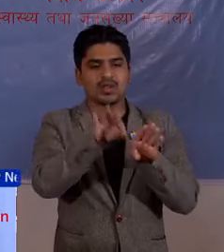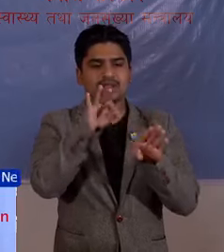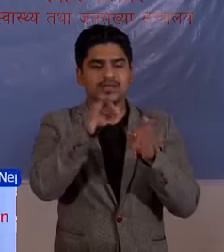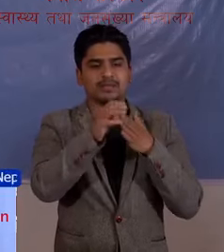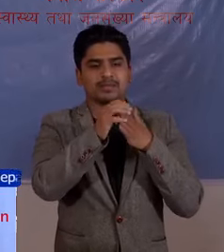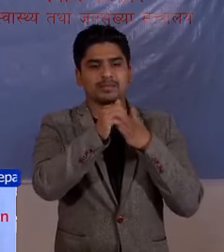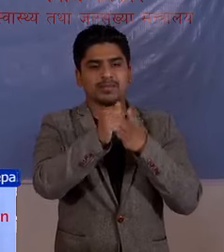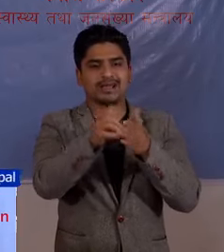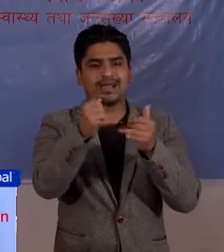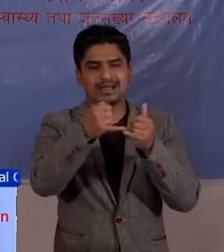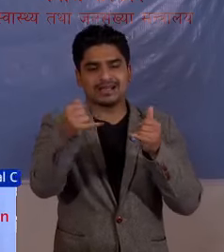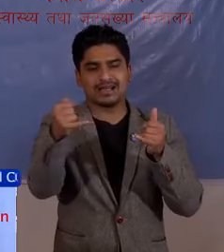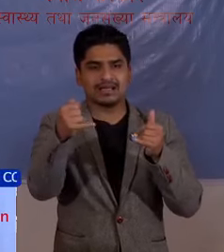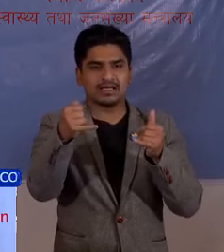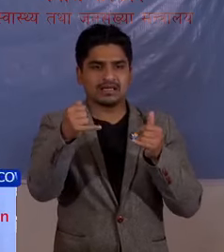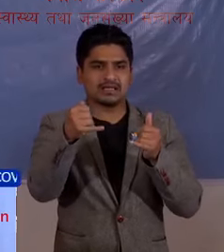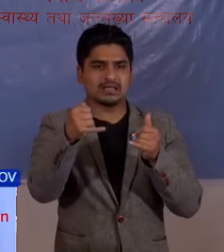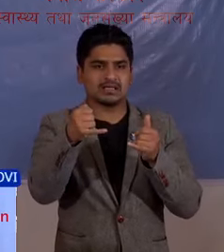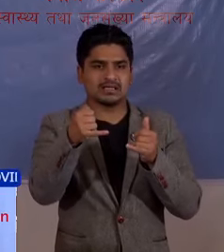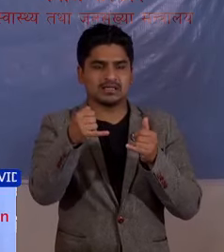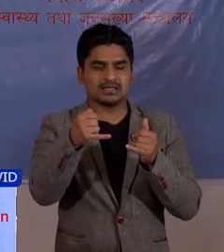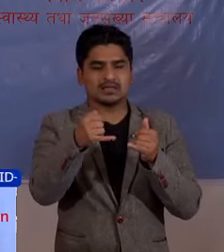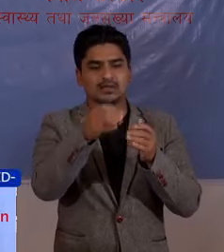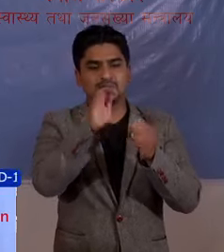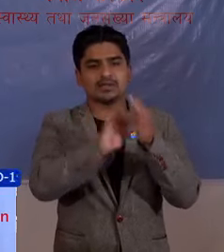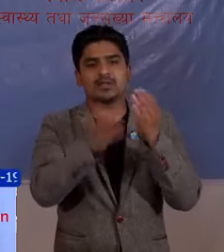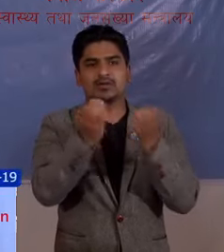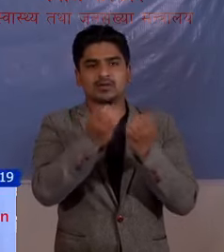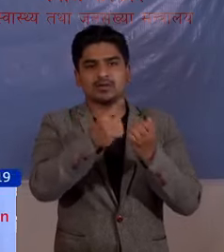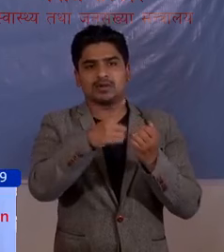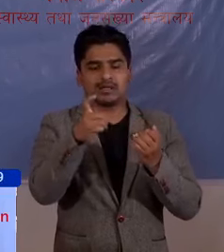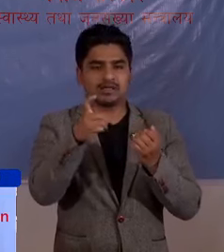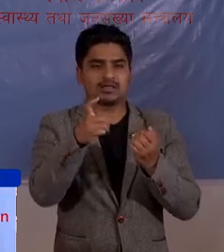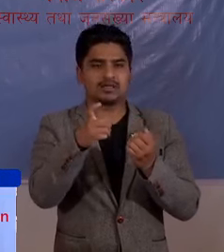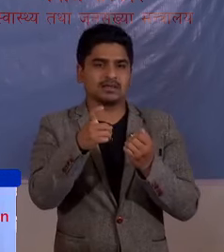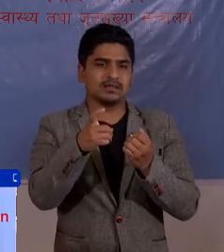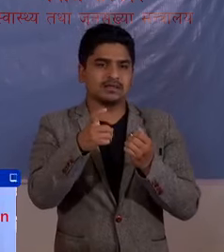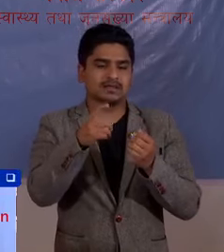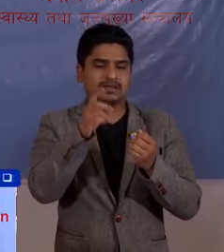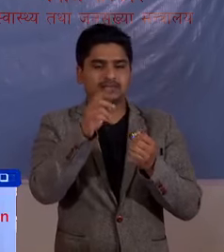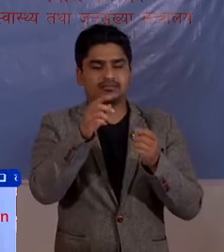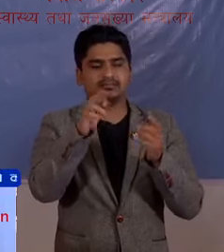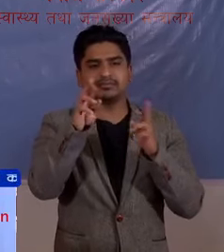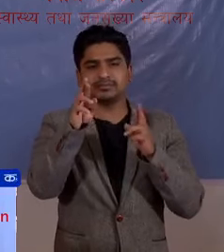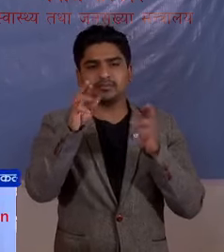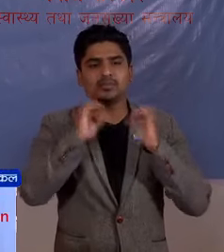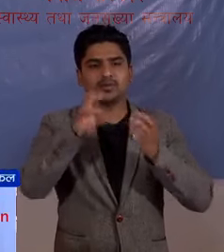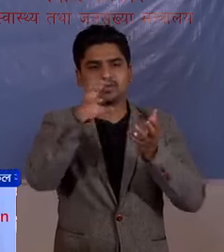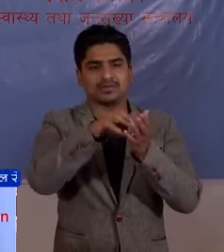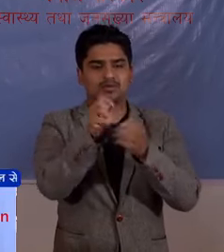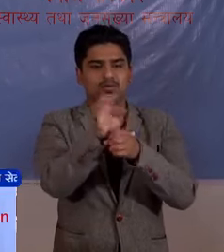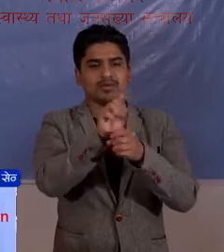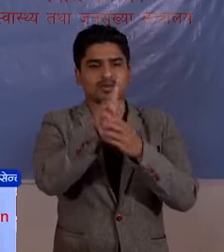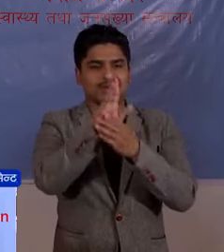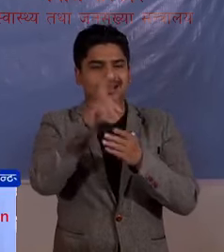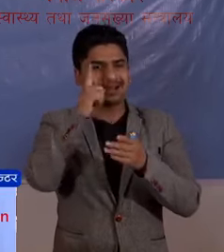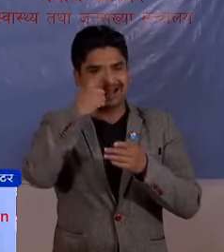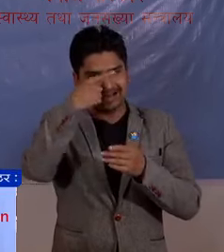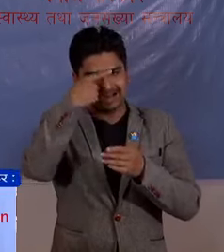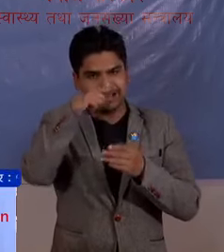द इस्टाब्लिसमेन्ट एन्ड अपरेसनलाइजेसन अफ मोलेकुलर ल्याबोरेटोरी फर कोभिड-19 भन्ने